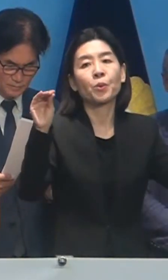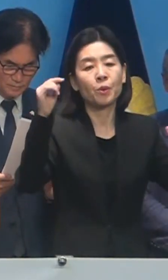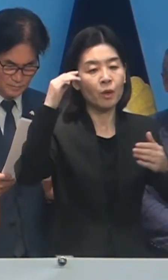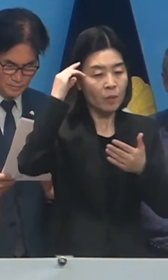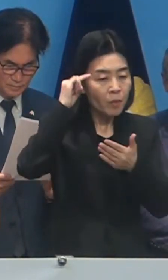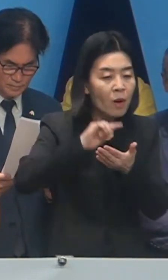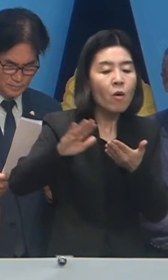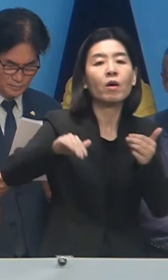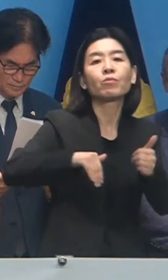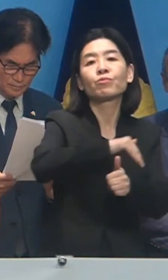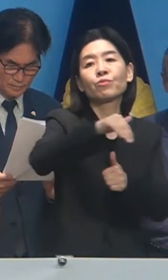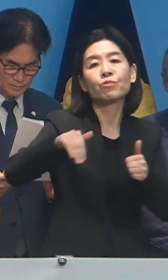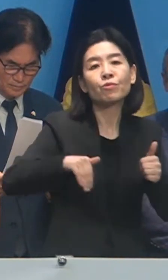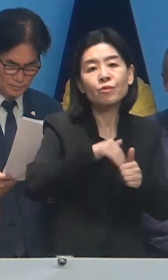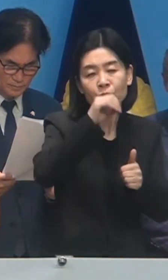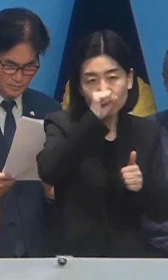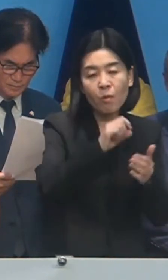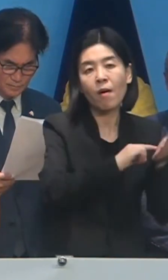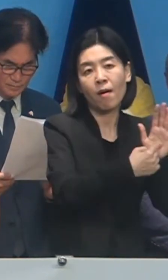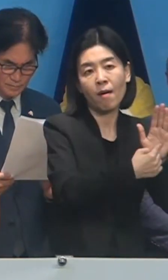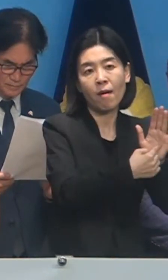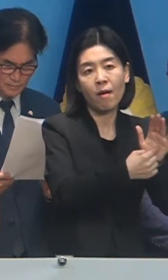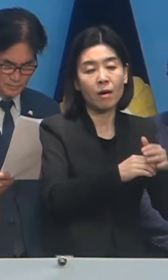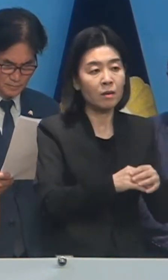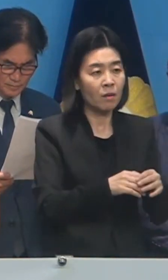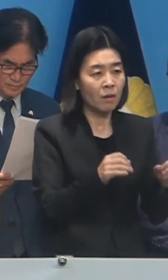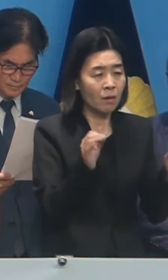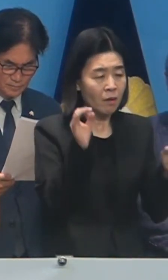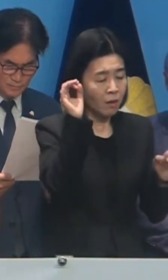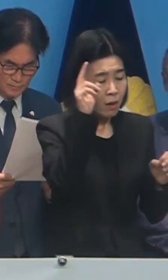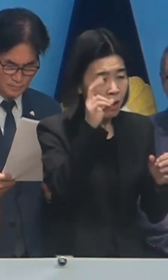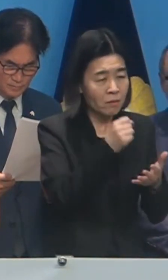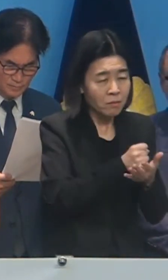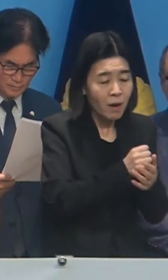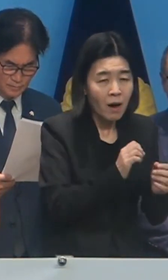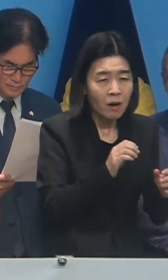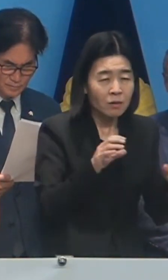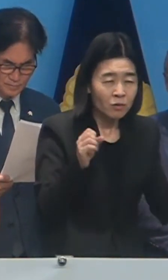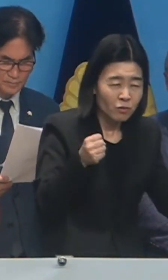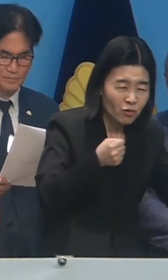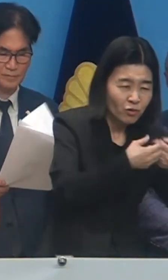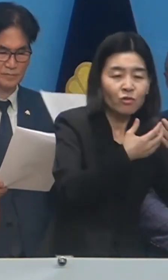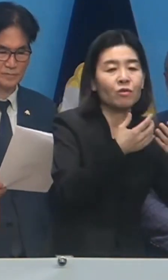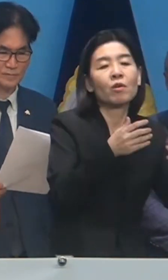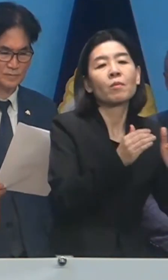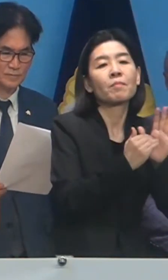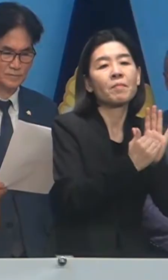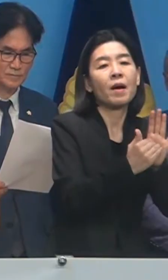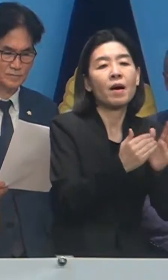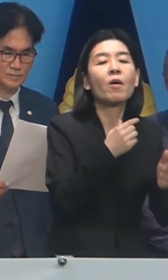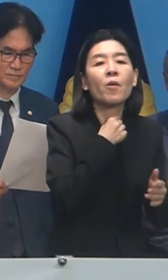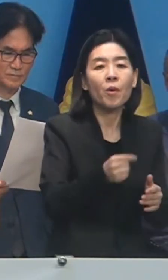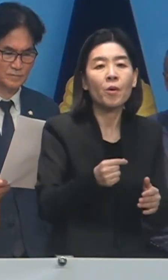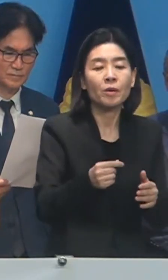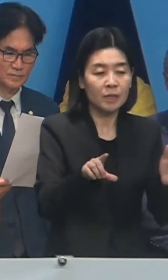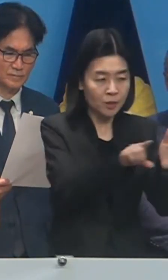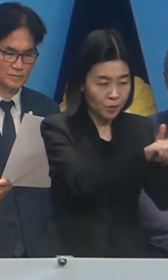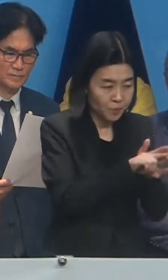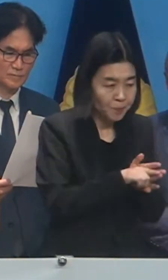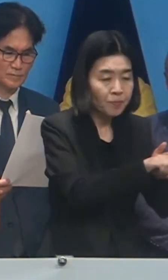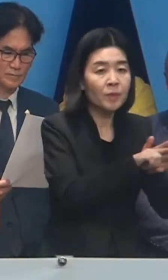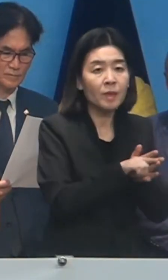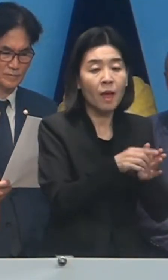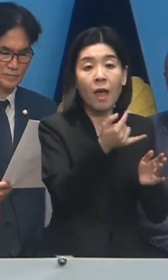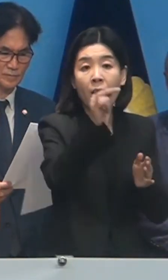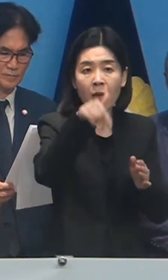제시했다. 당면에서는 우발적 충돌 방지 및 군사적 긴장 완화, 신뢰 구축, 나아가서는 한반도 비핵화 목표